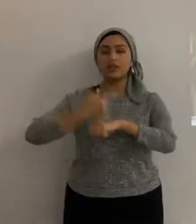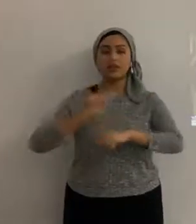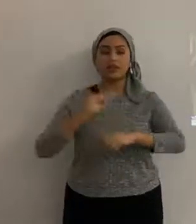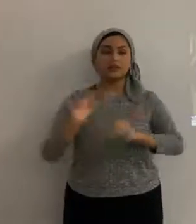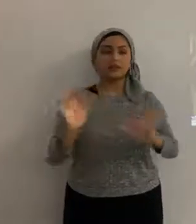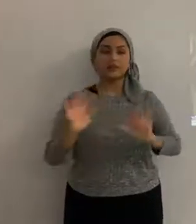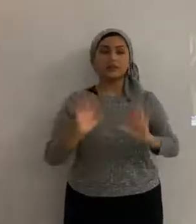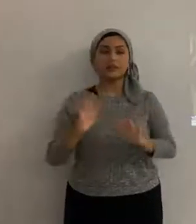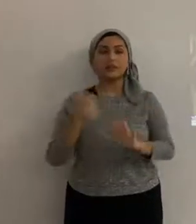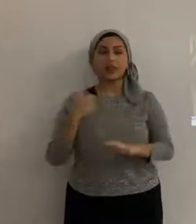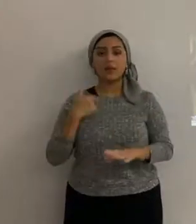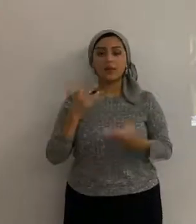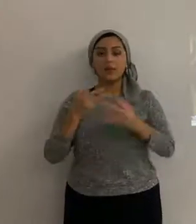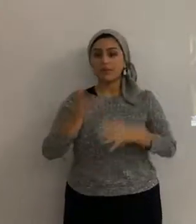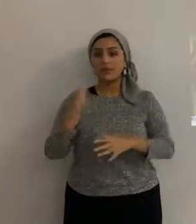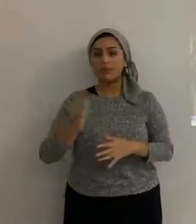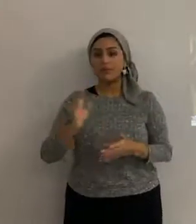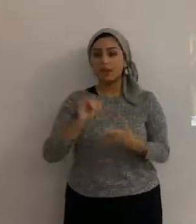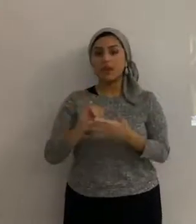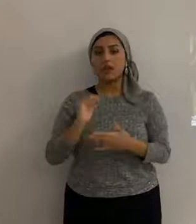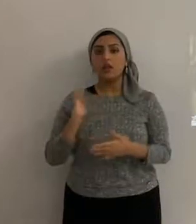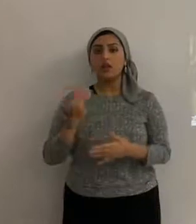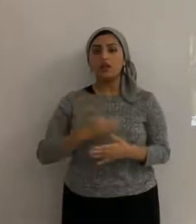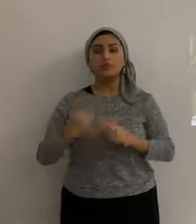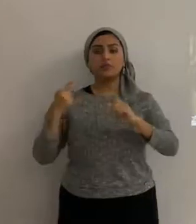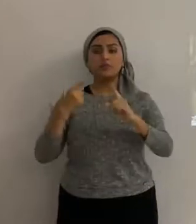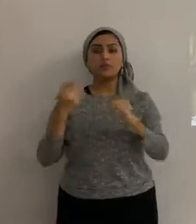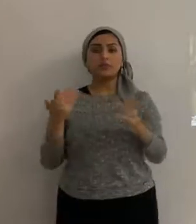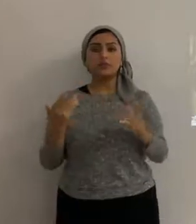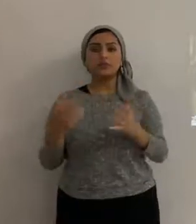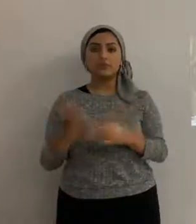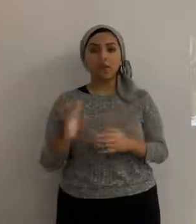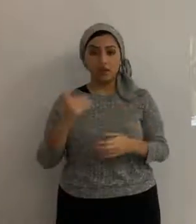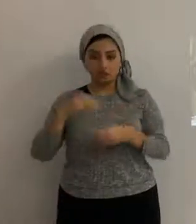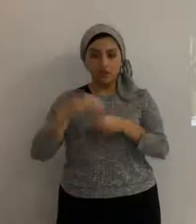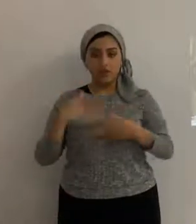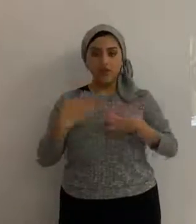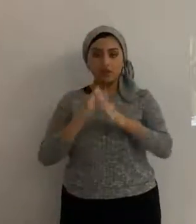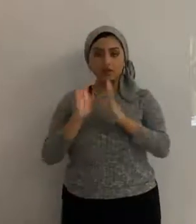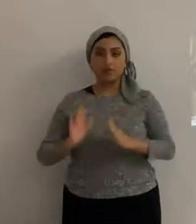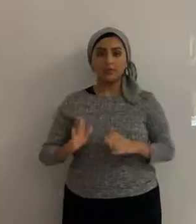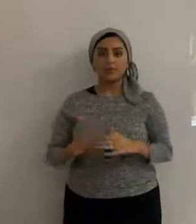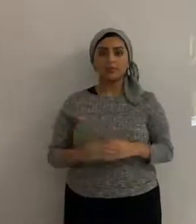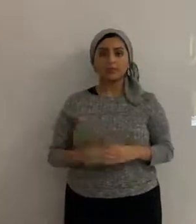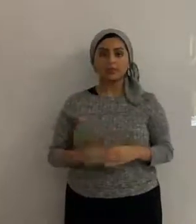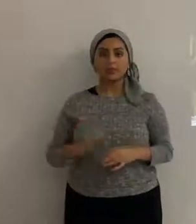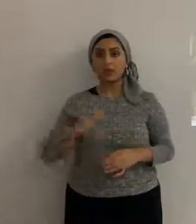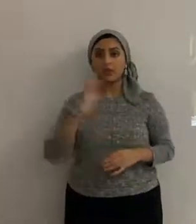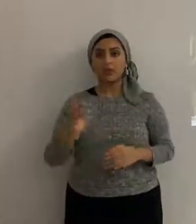intención nunca ha sido esa. Nuestra intención nunca ha sido esa en Gozo y Paz. Nunca, jamás.